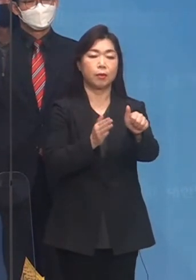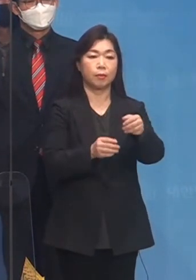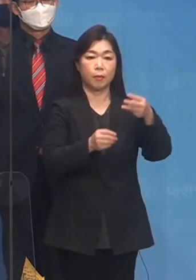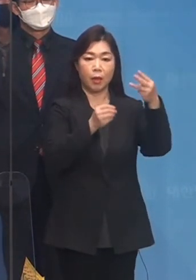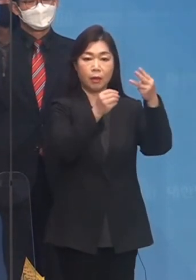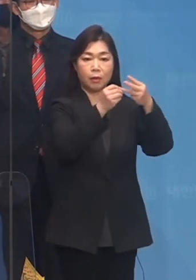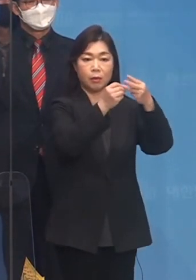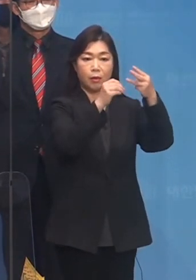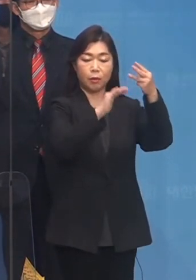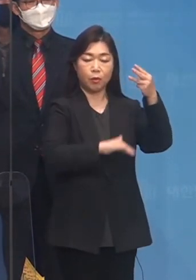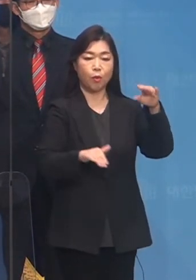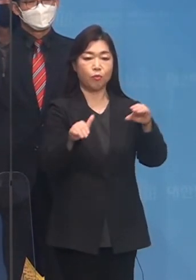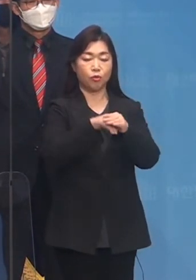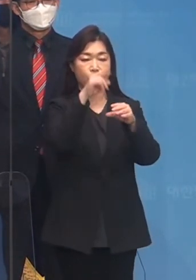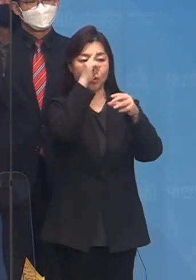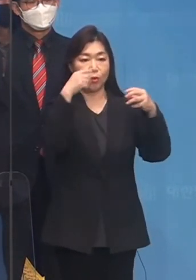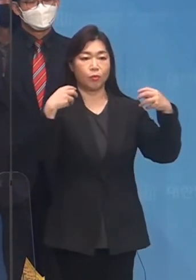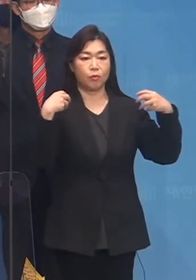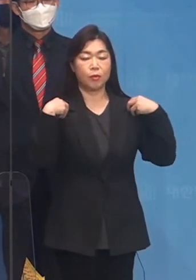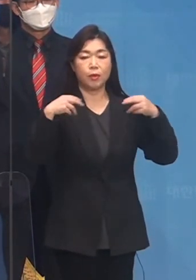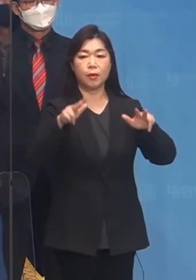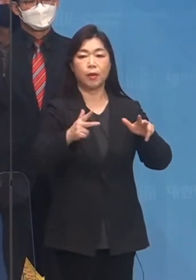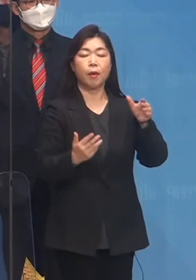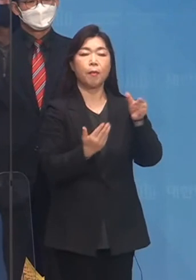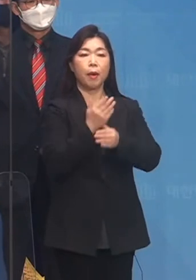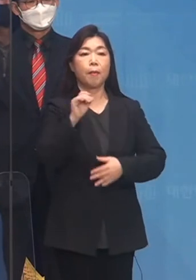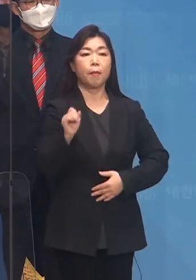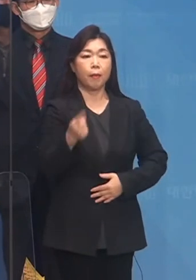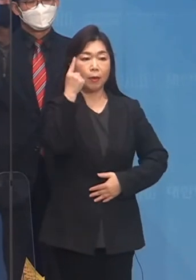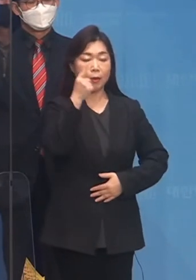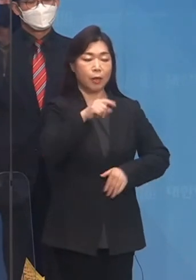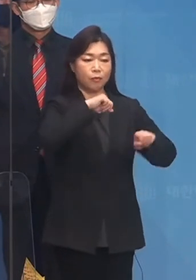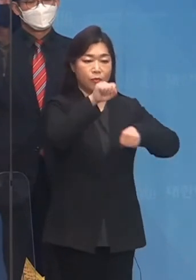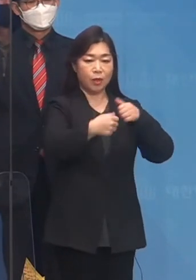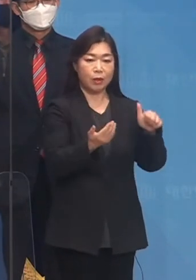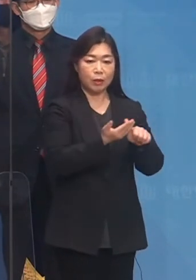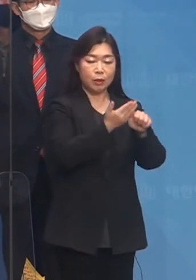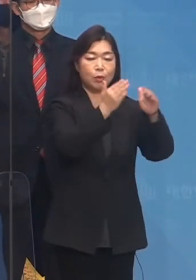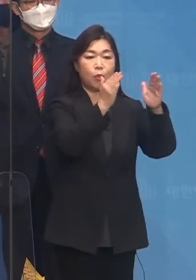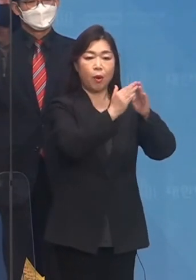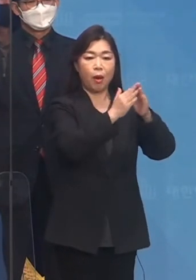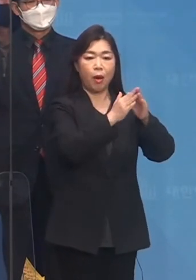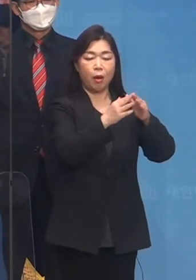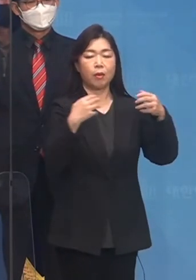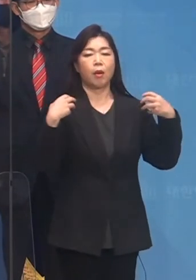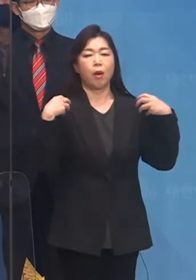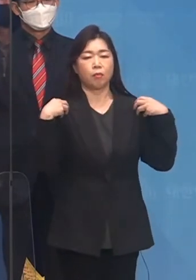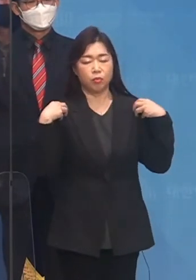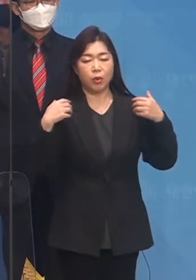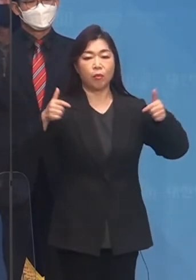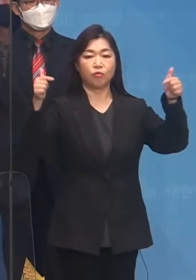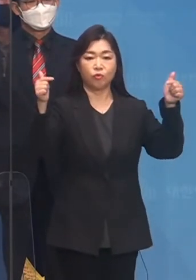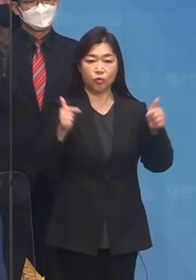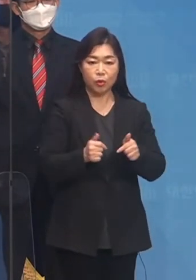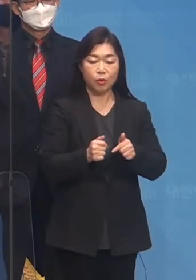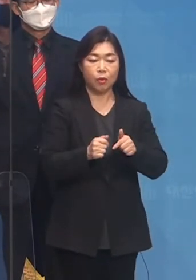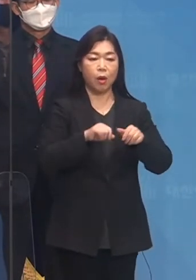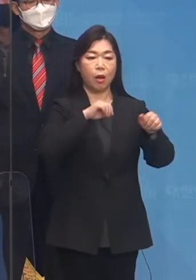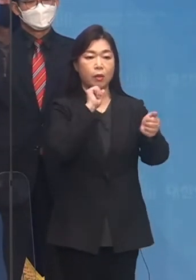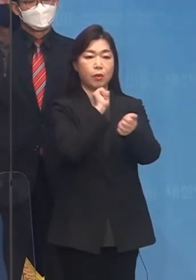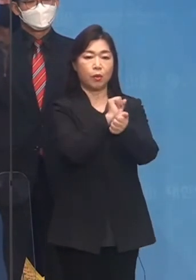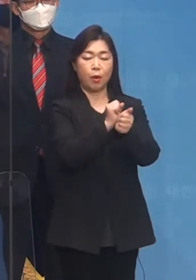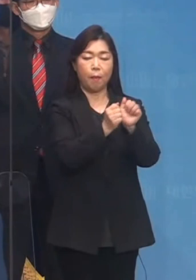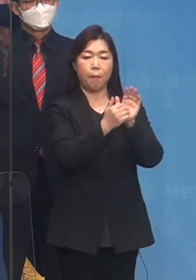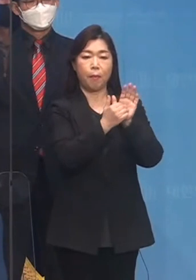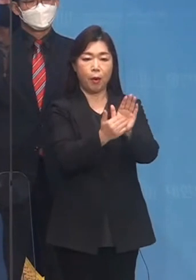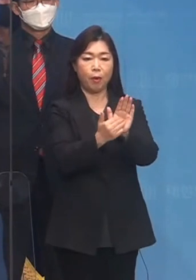셋째, 문재인 정부는 이번 사태를 계기로 축산농가의 부담을 줄이면서 가축 전염병을